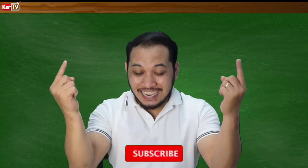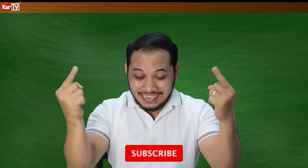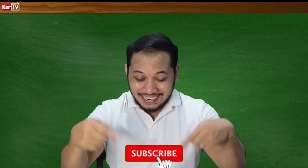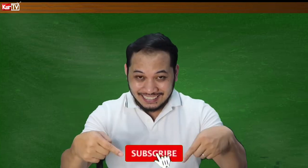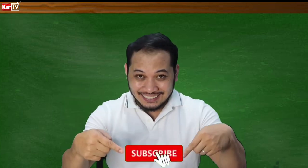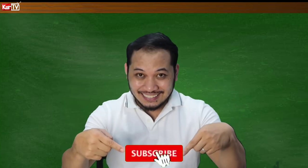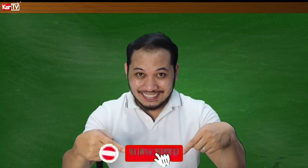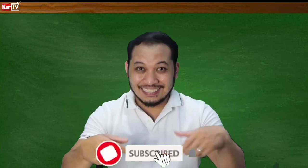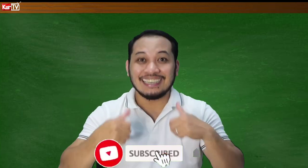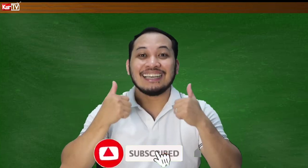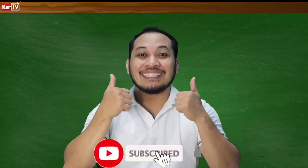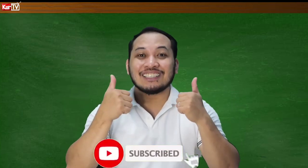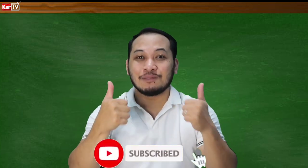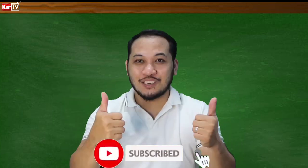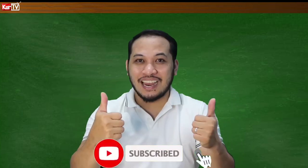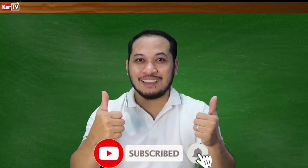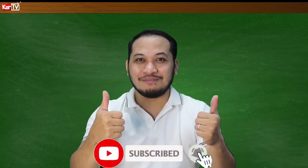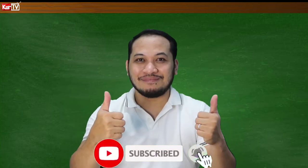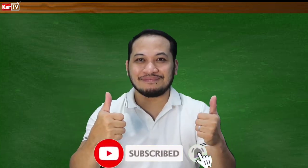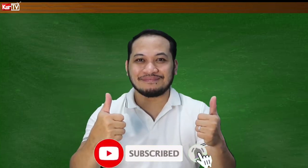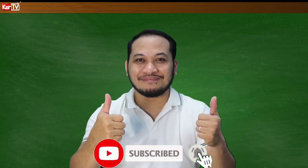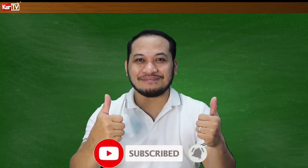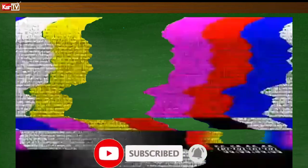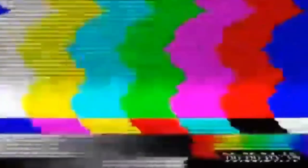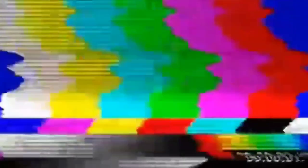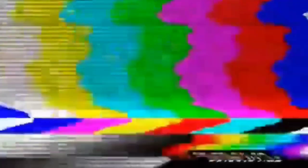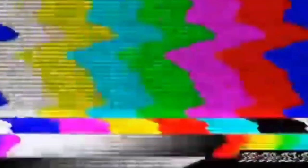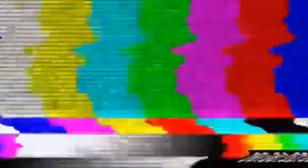here to subscribe.